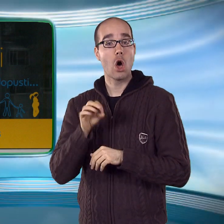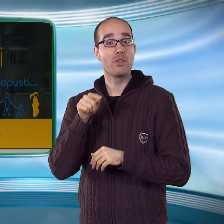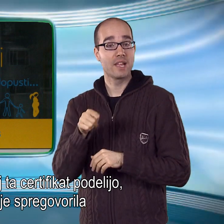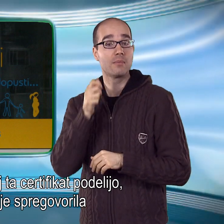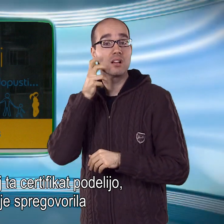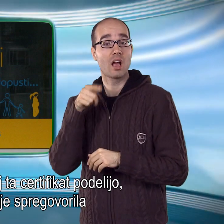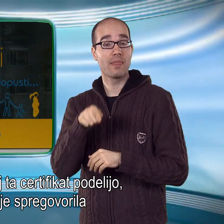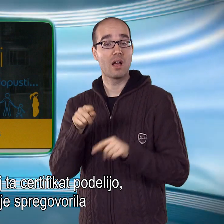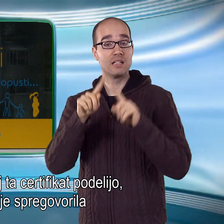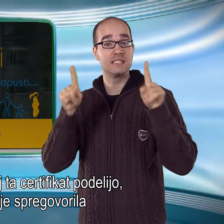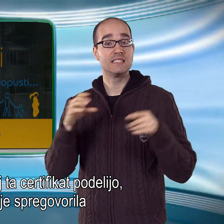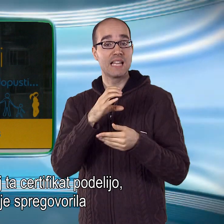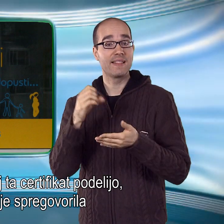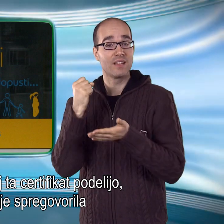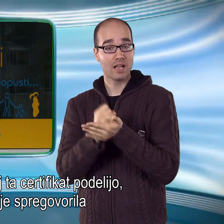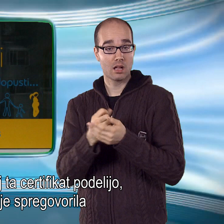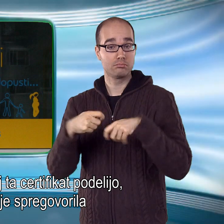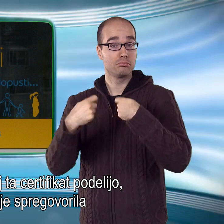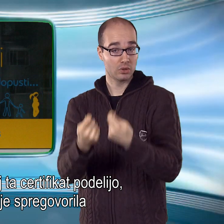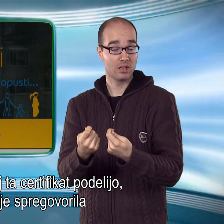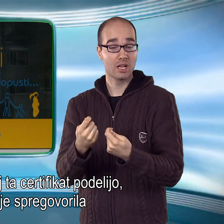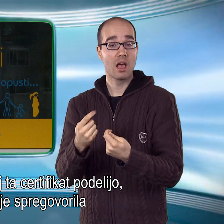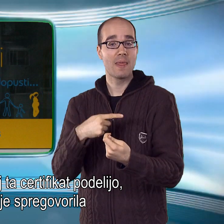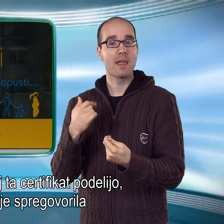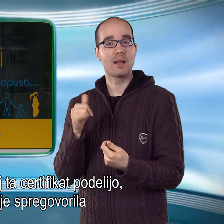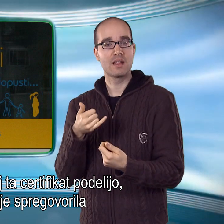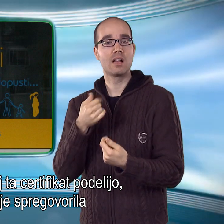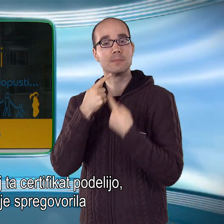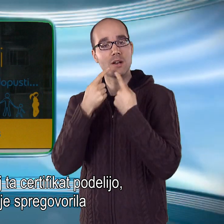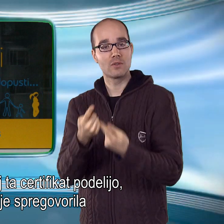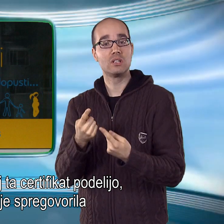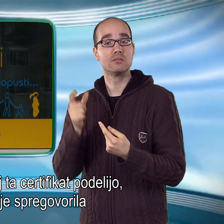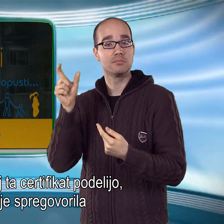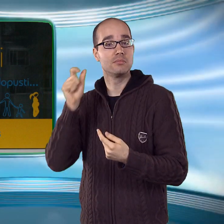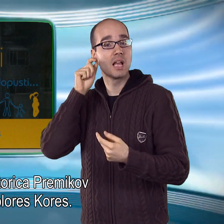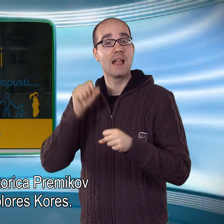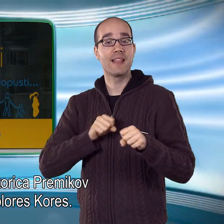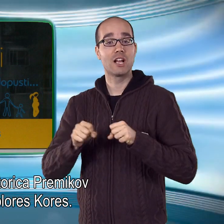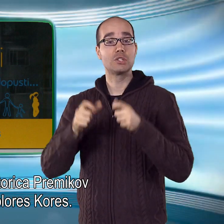O tem, kdaj ta certifikat podelijo, nam je spregovorila direktorica Premikov Dolores